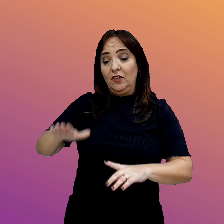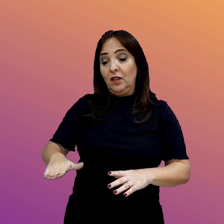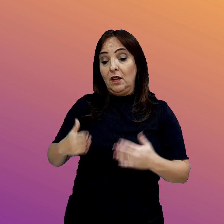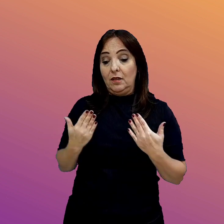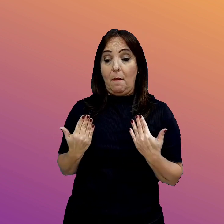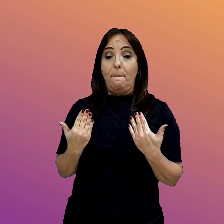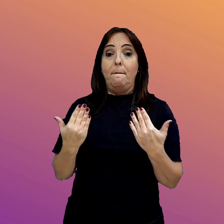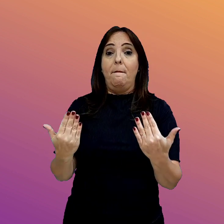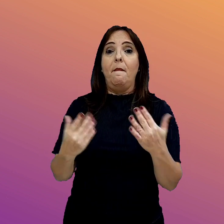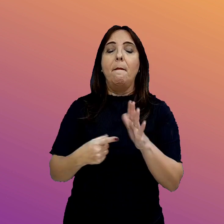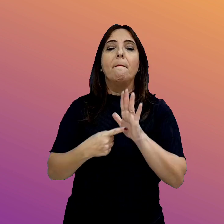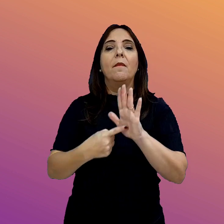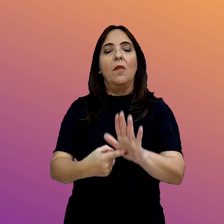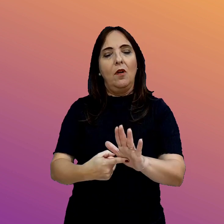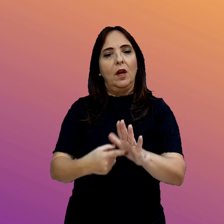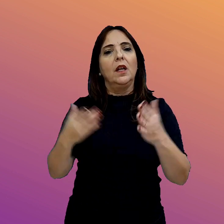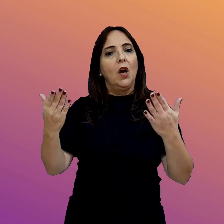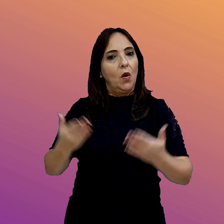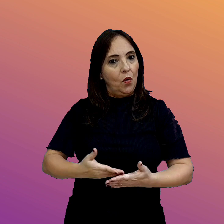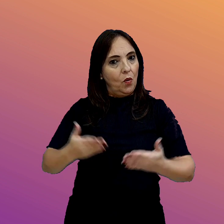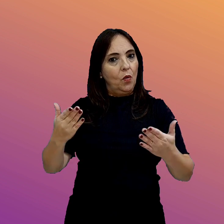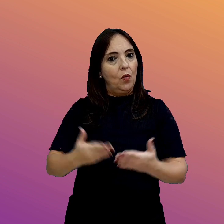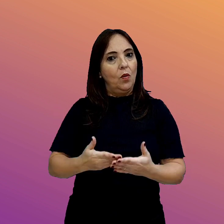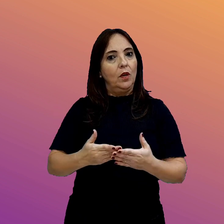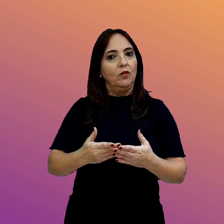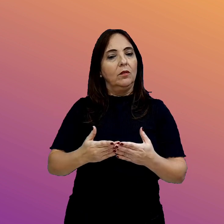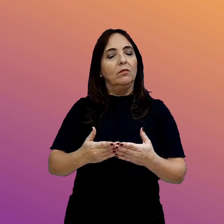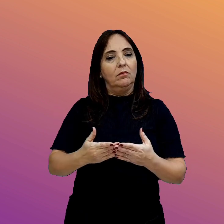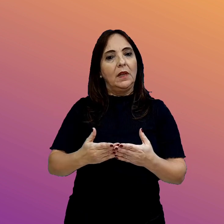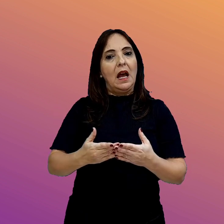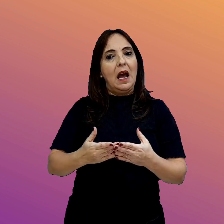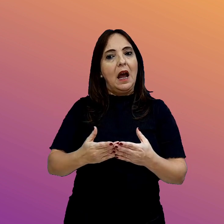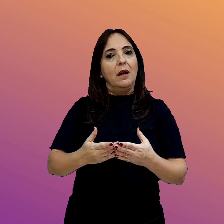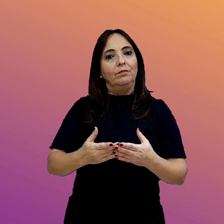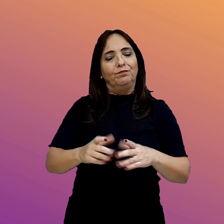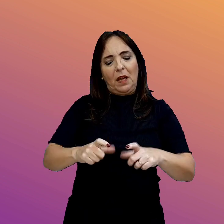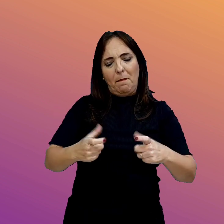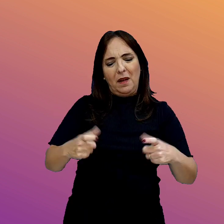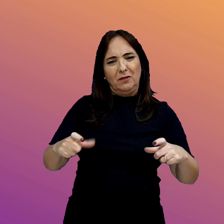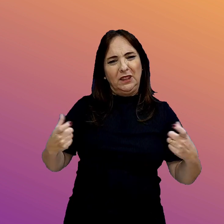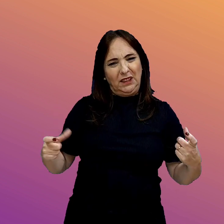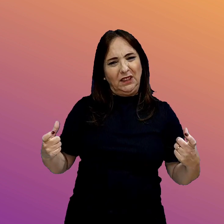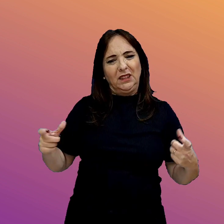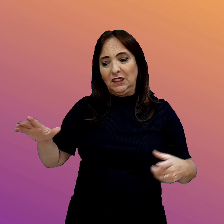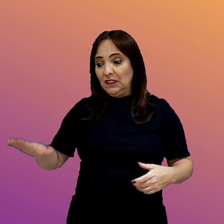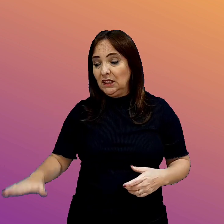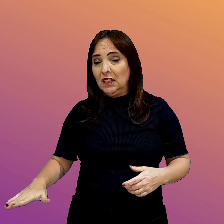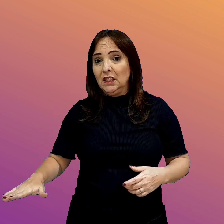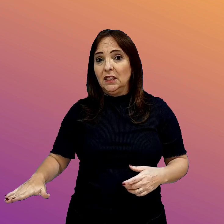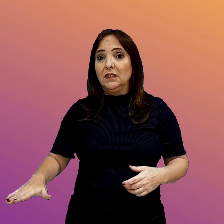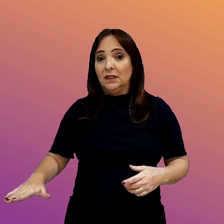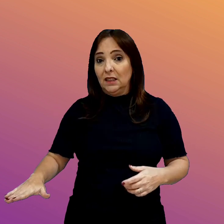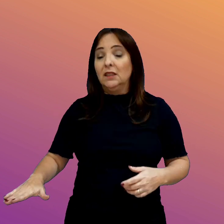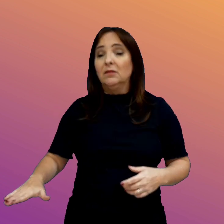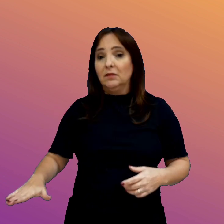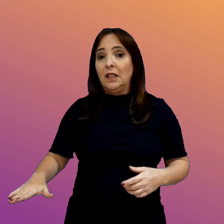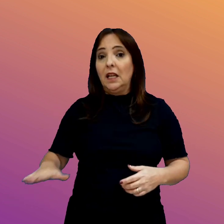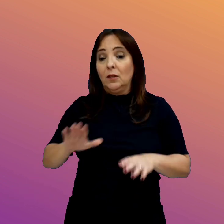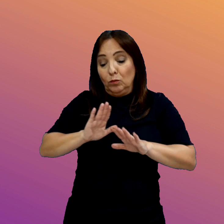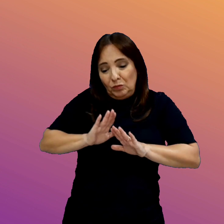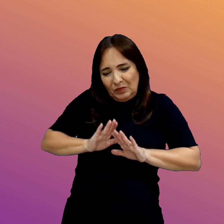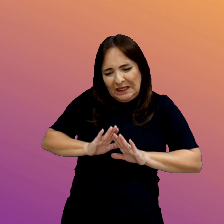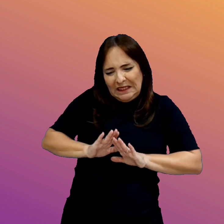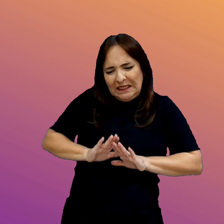isso, né? Está crescendo muito hoje em dia, isso me assusta, o número de crianças depressivas com compulsões